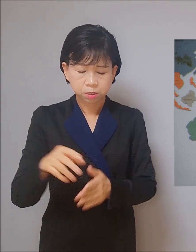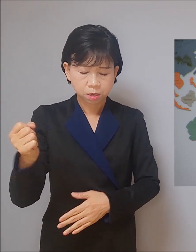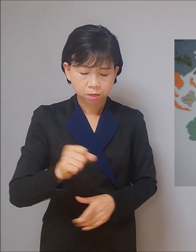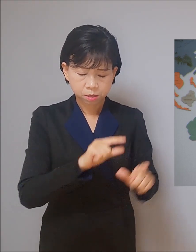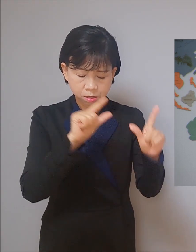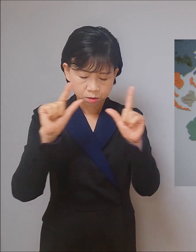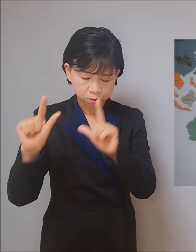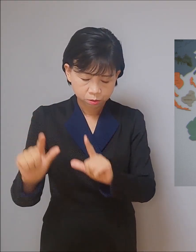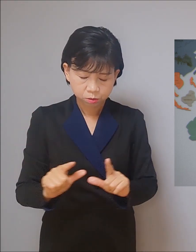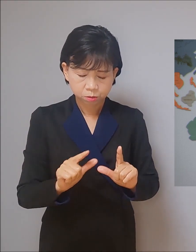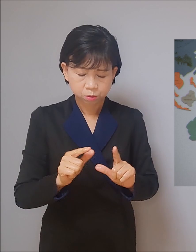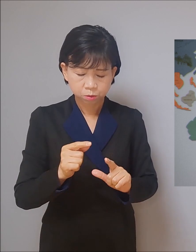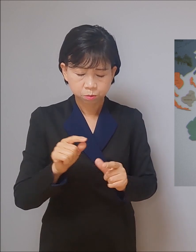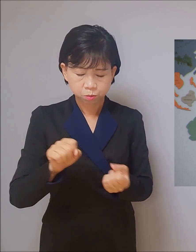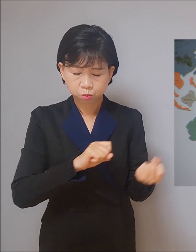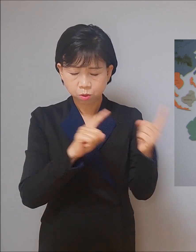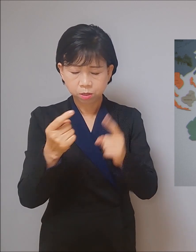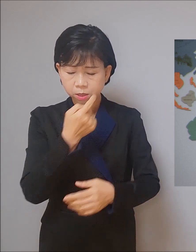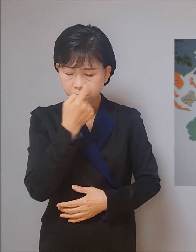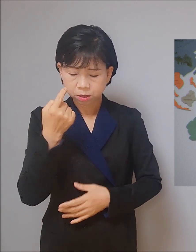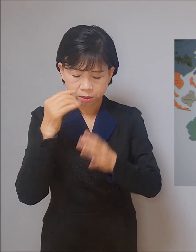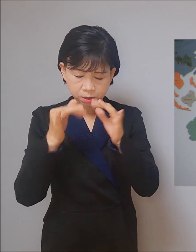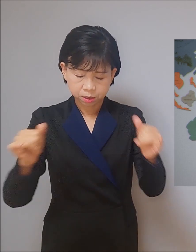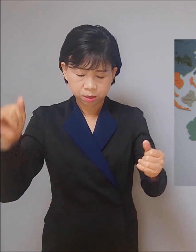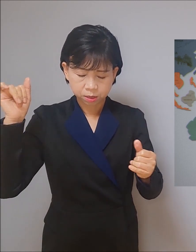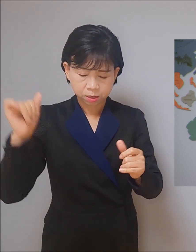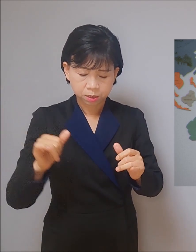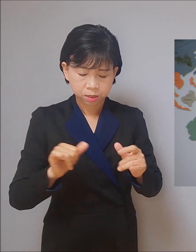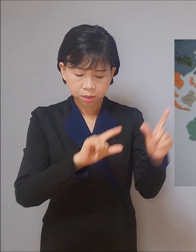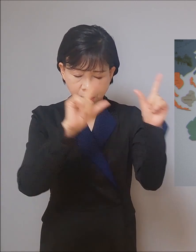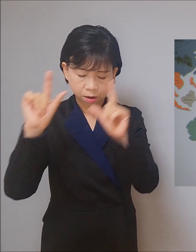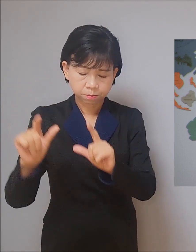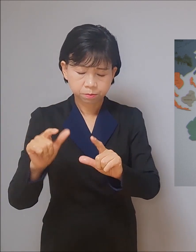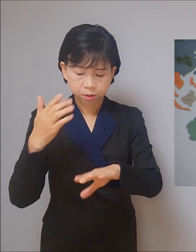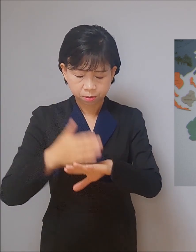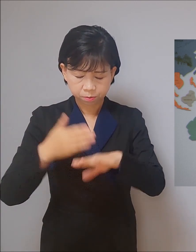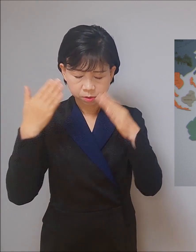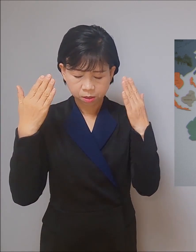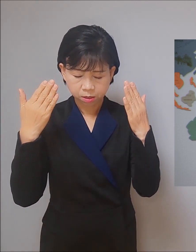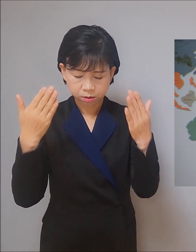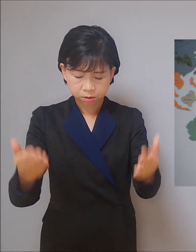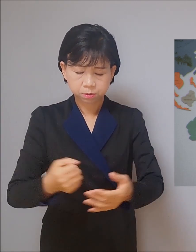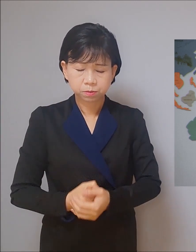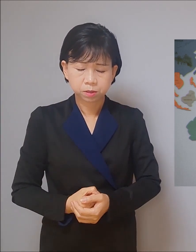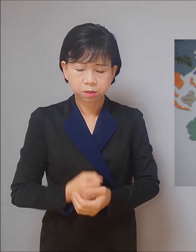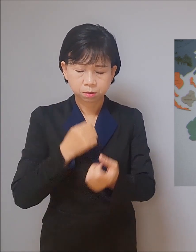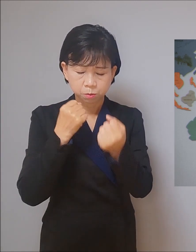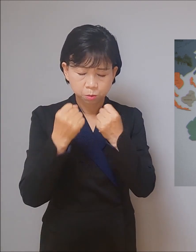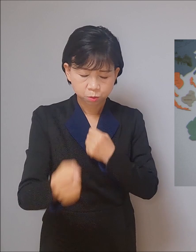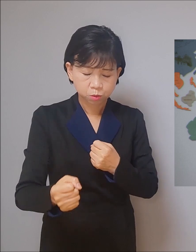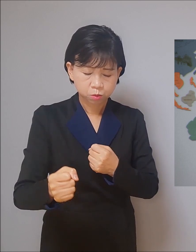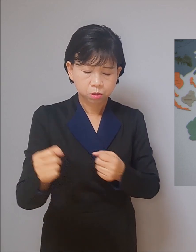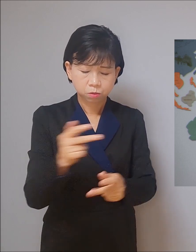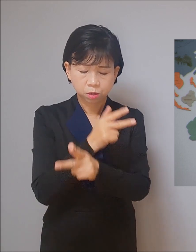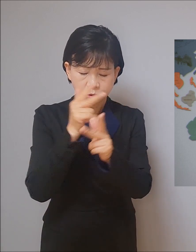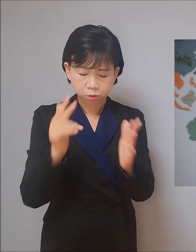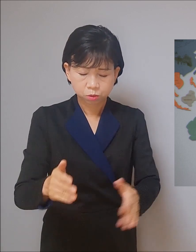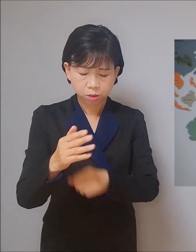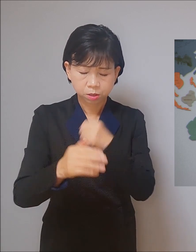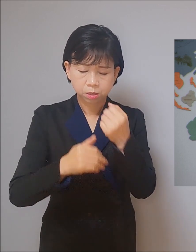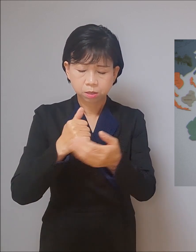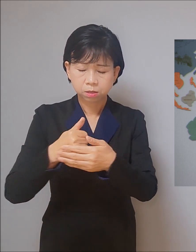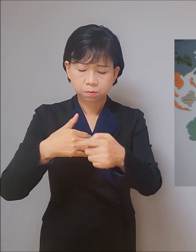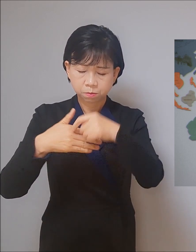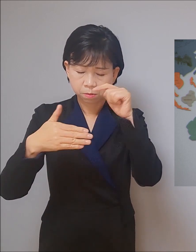갖고 부활의 증인으로 살아가는 우리들 되게 해주셔서 감사합니다. 그럼에도 불구하고 또 한 주간 하나님의